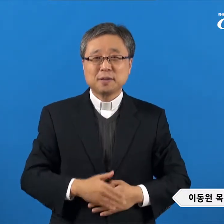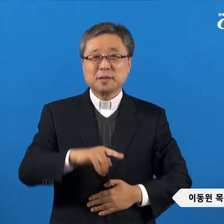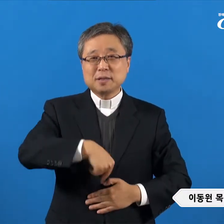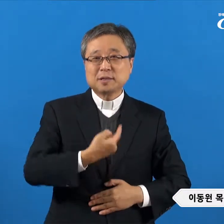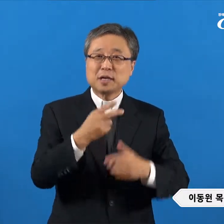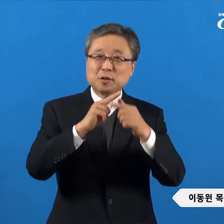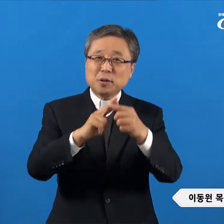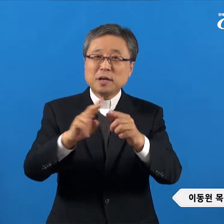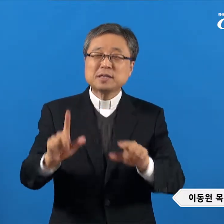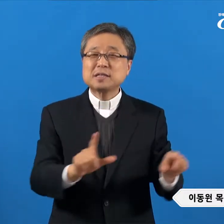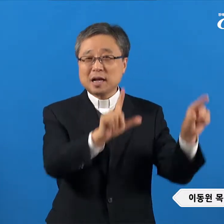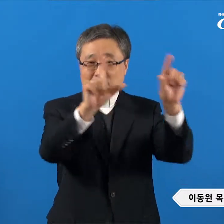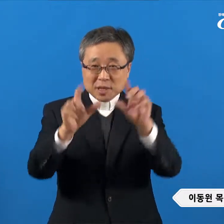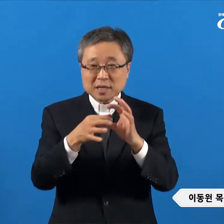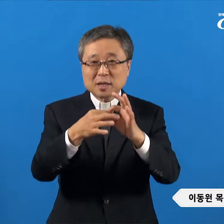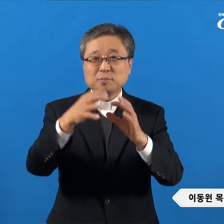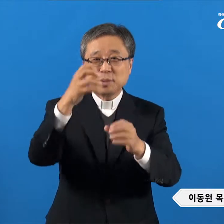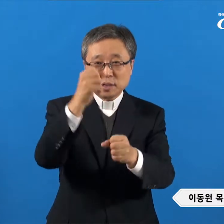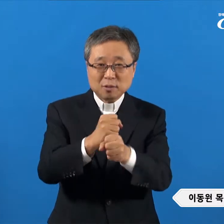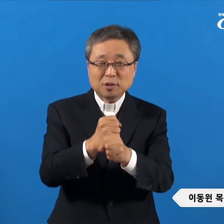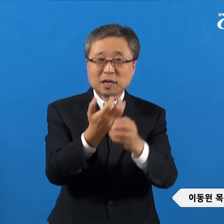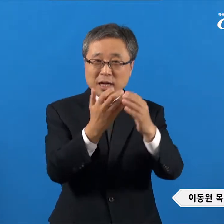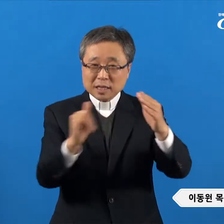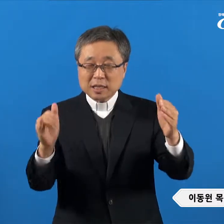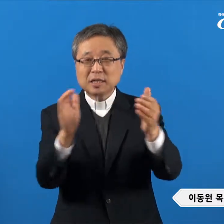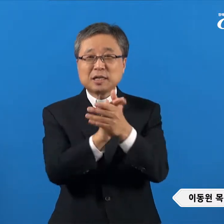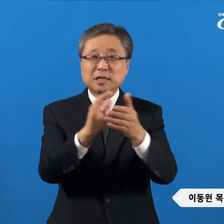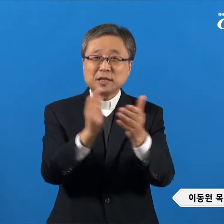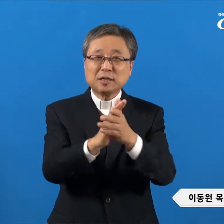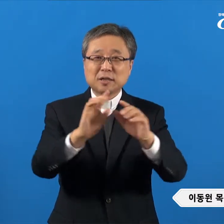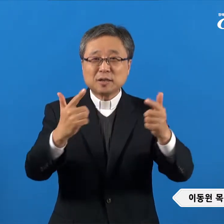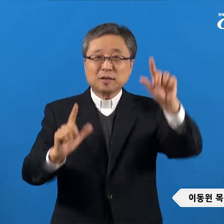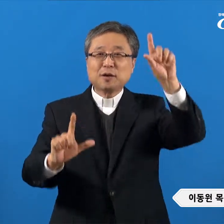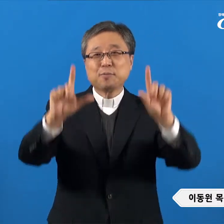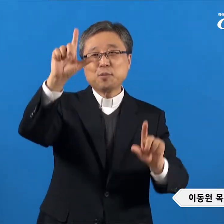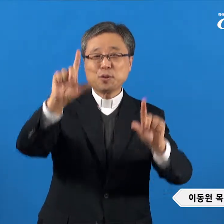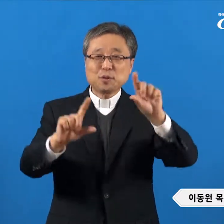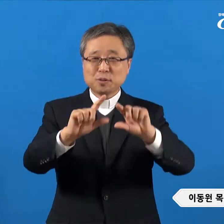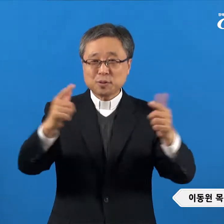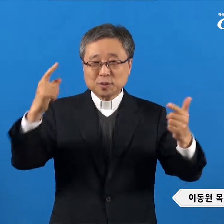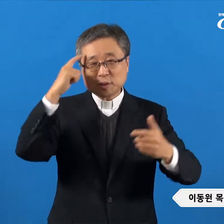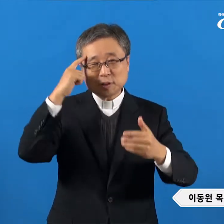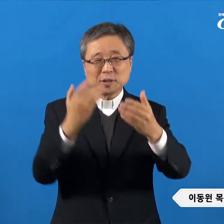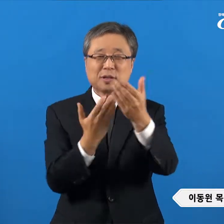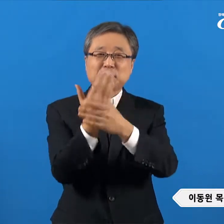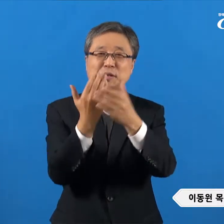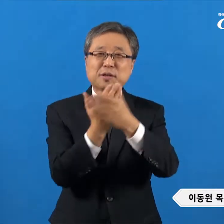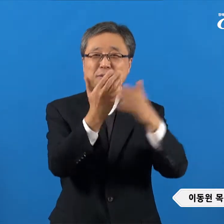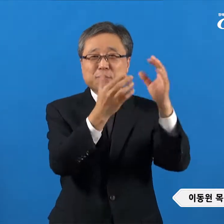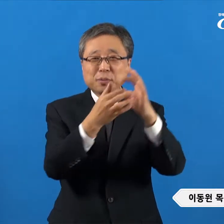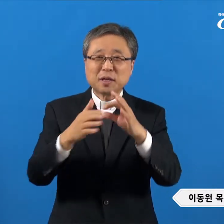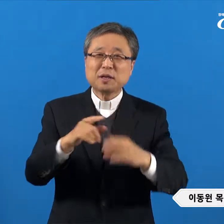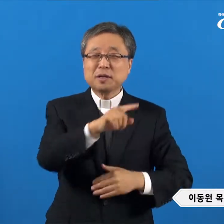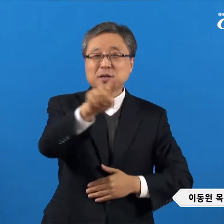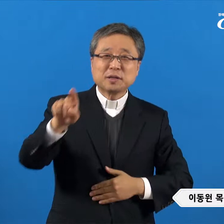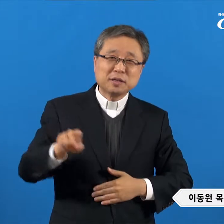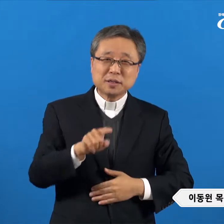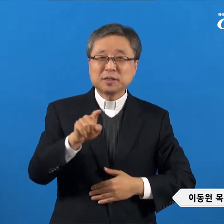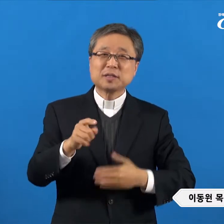자기와 삶의 인연을 만들어왔던 가족들과 친구들의 모습들이 떠오르면서 그들과 작별의